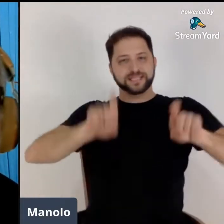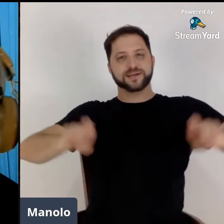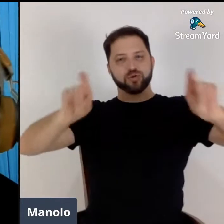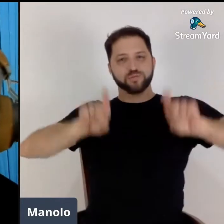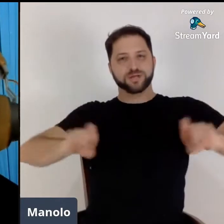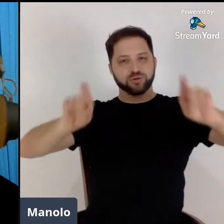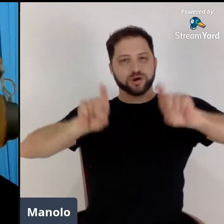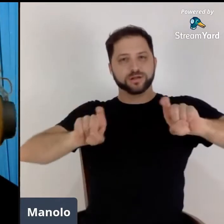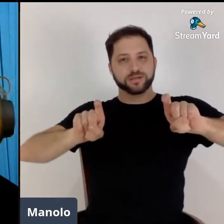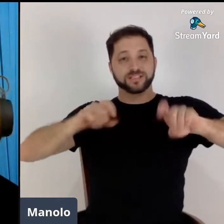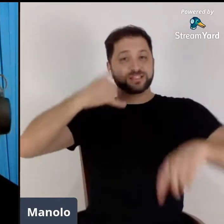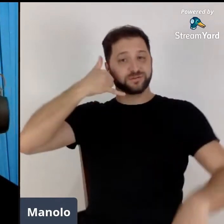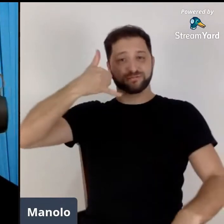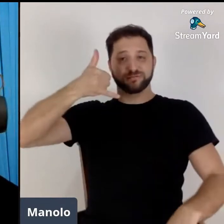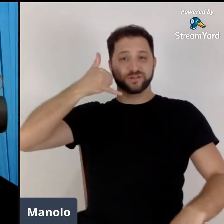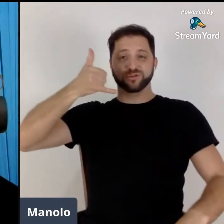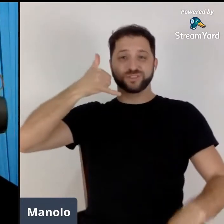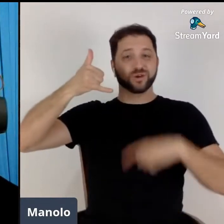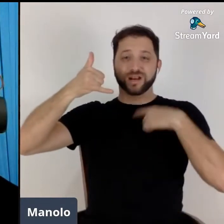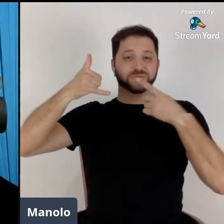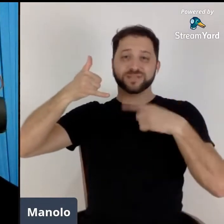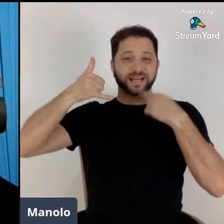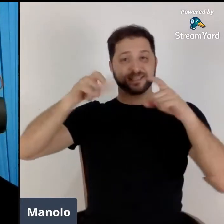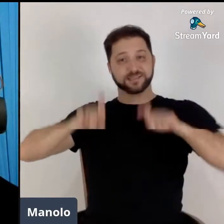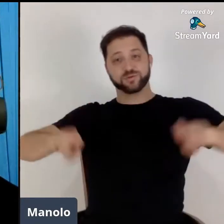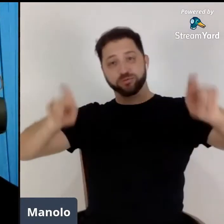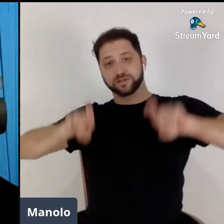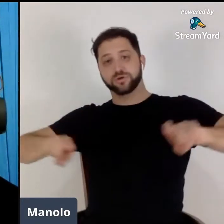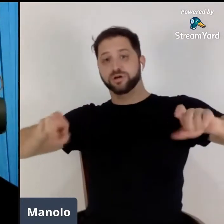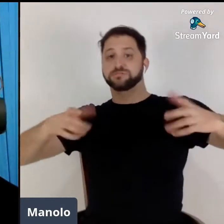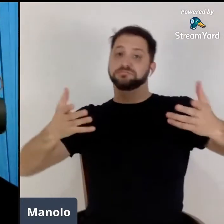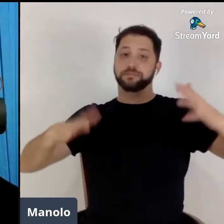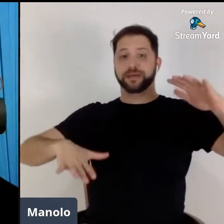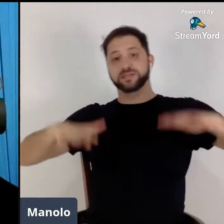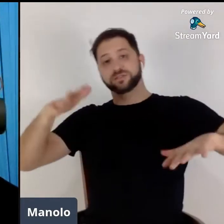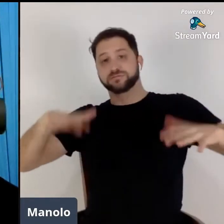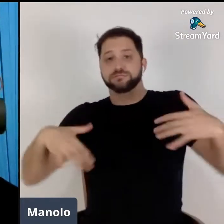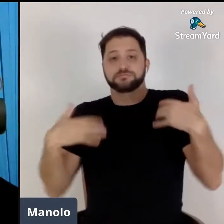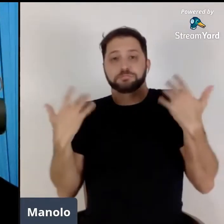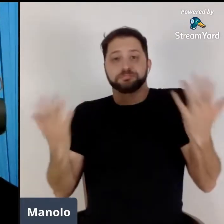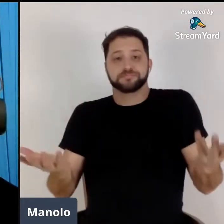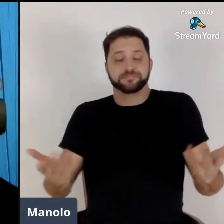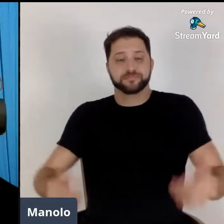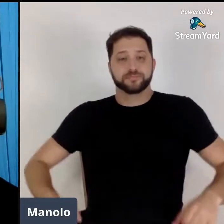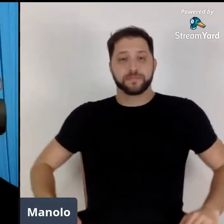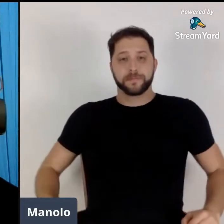Você falou para ele tentar no computador? Que às vezes o celular não dá, tem que ser no computador, depende.